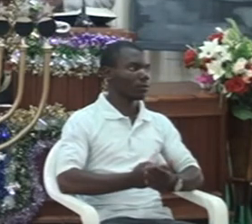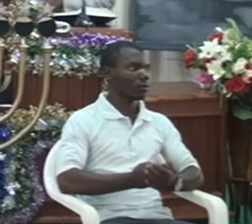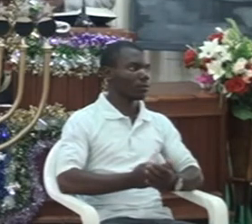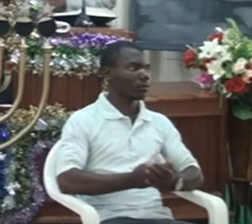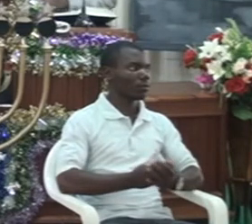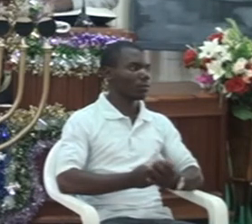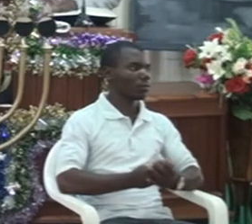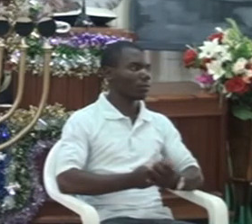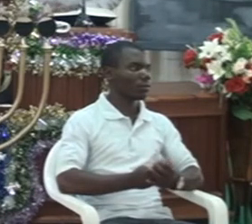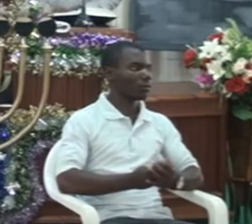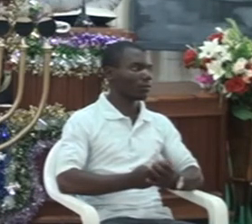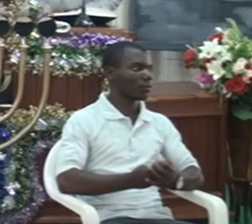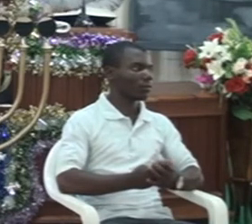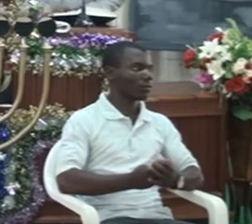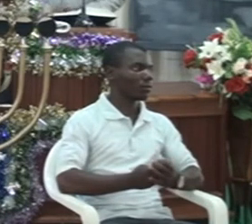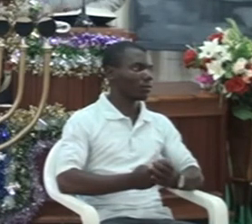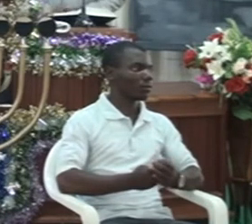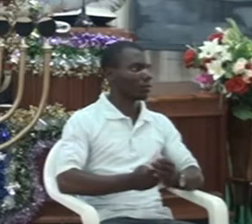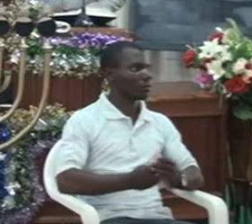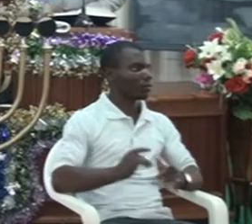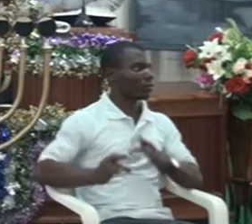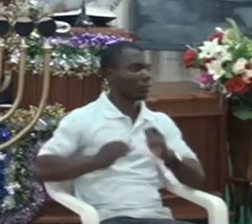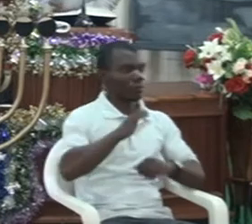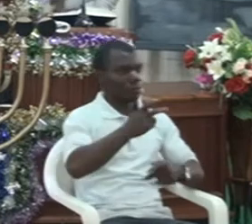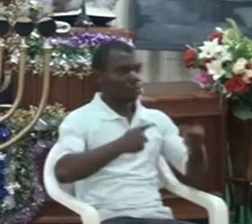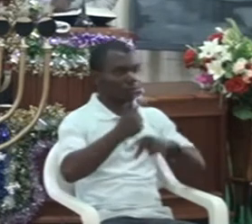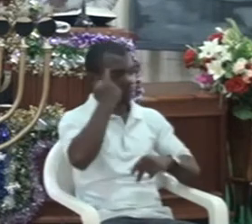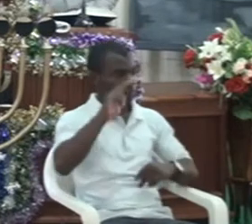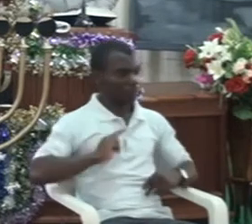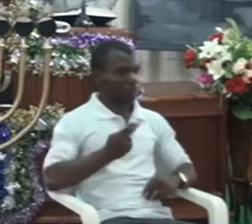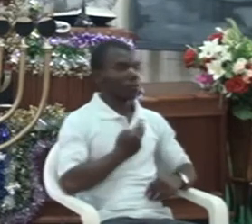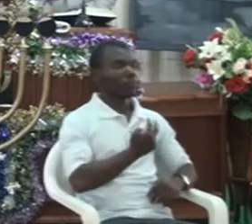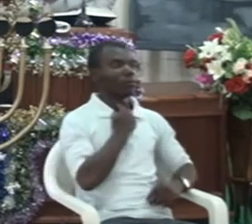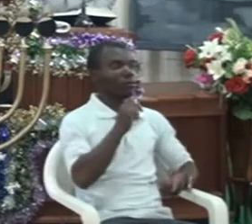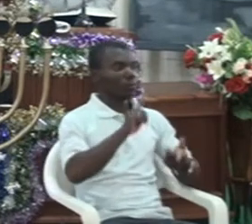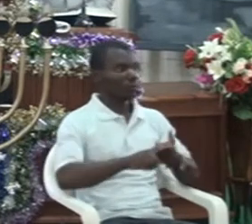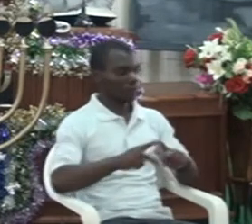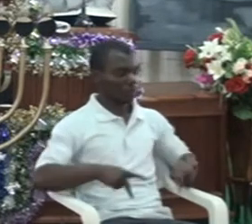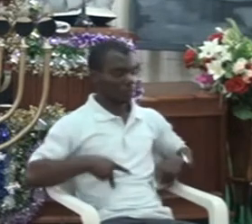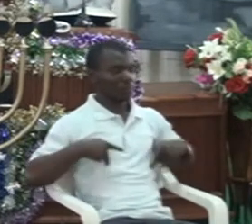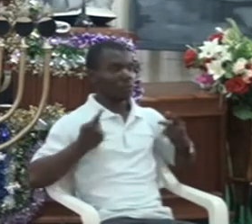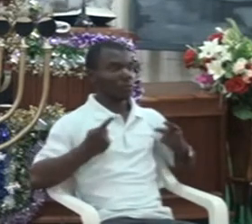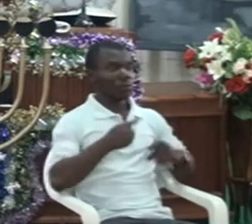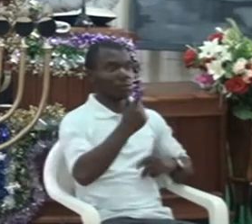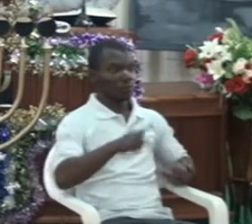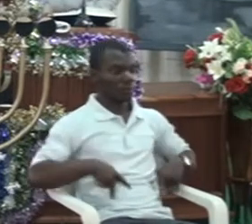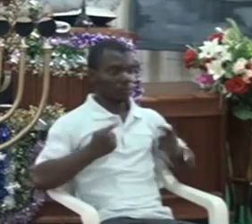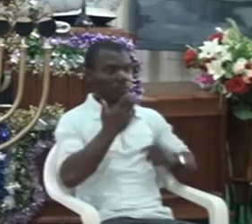vivre la vie qui ne plaît pas à Dieu. La grâce est venue pour nous empêcher à mener une vie qui ne plaît pas à Dieu.